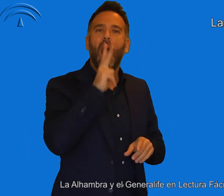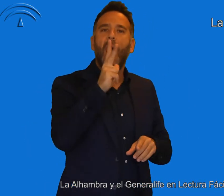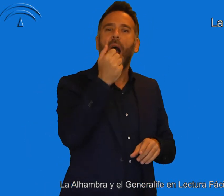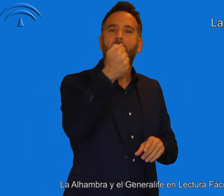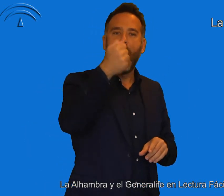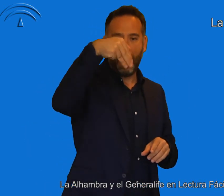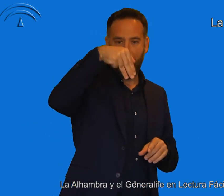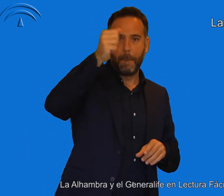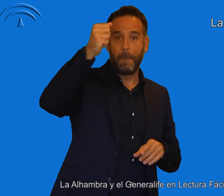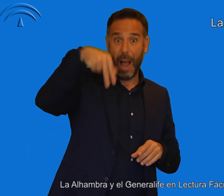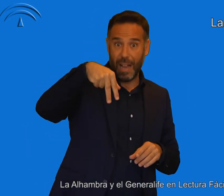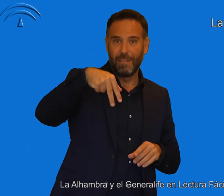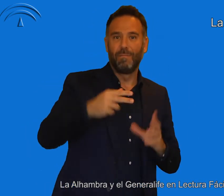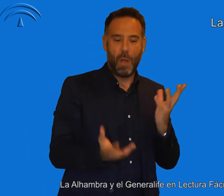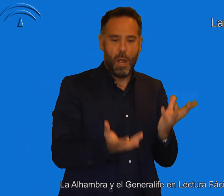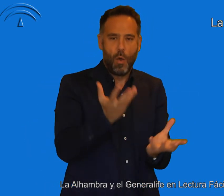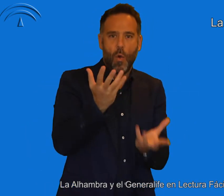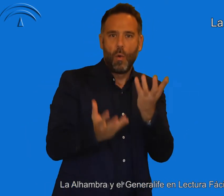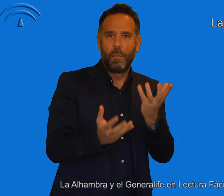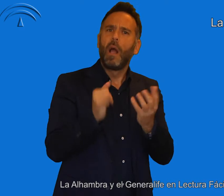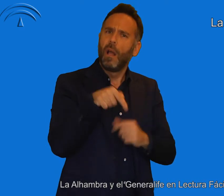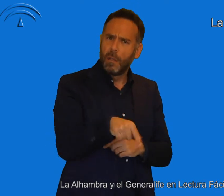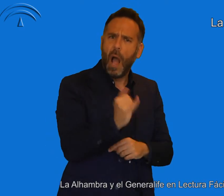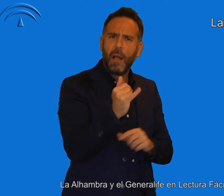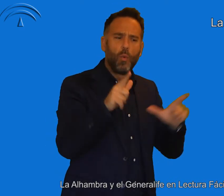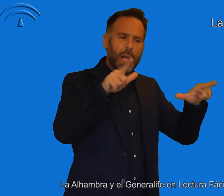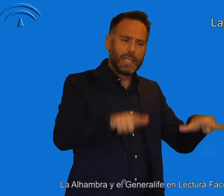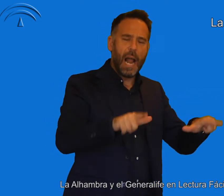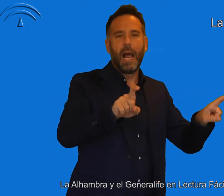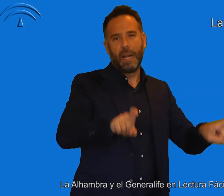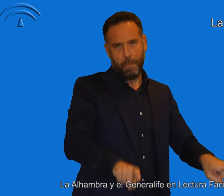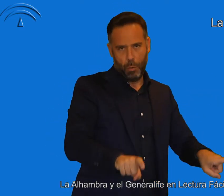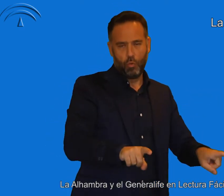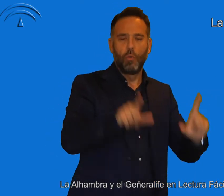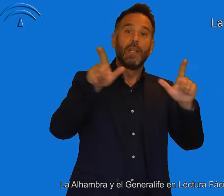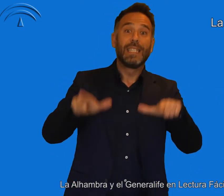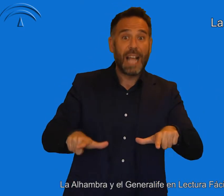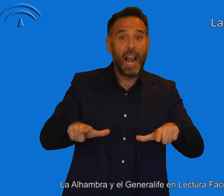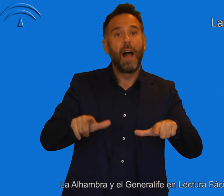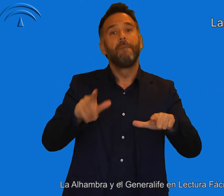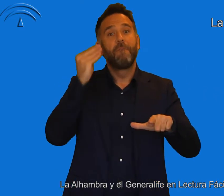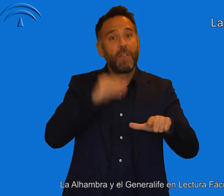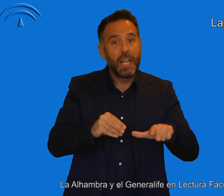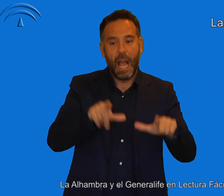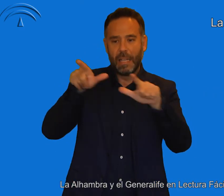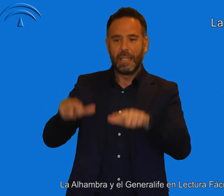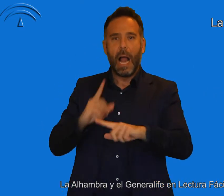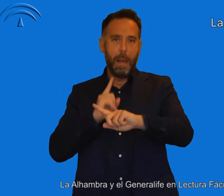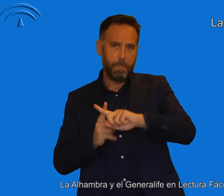hamán. El hamán del palacio de Comares tiene una sala de reposo, una sala fría, una sala templada y una